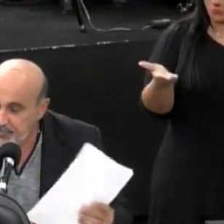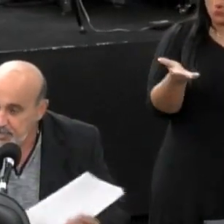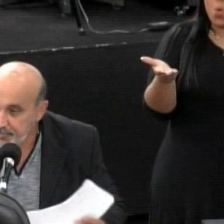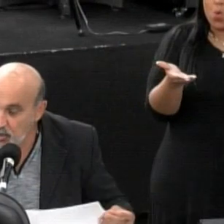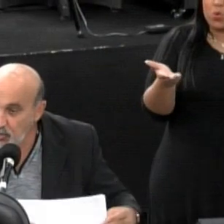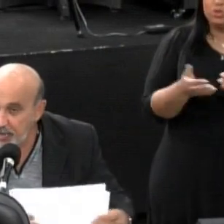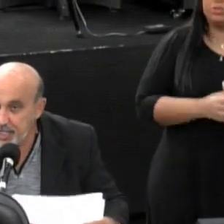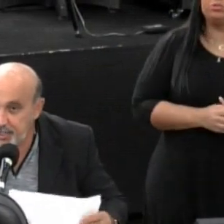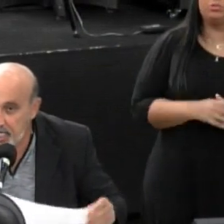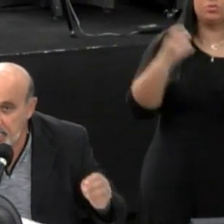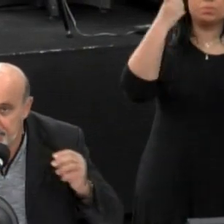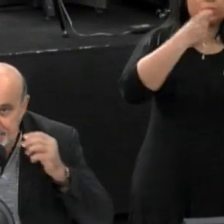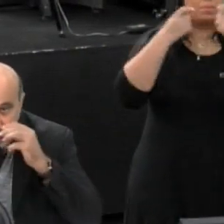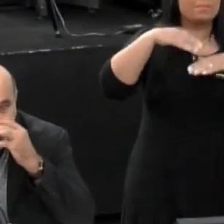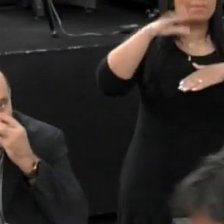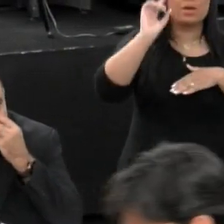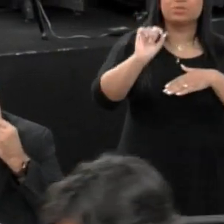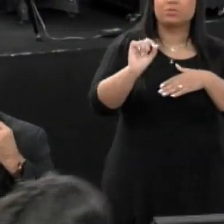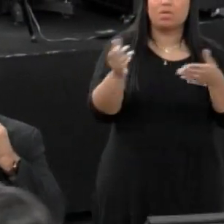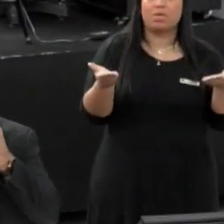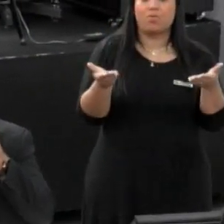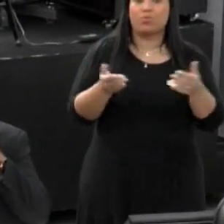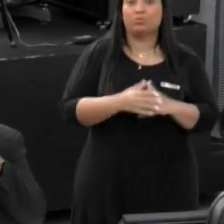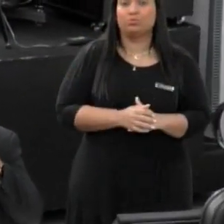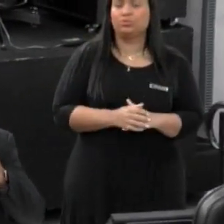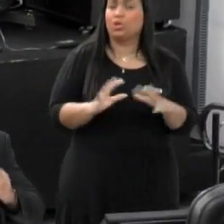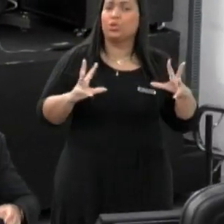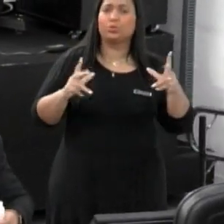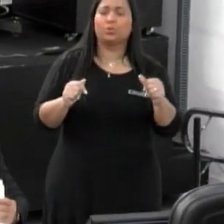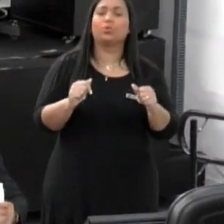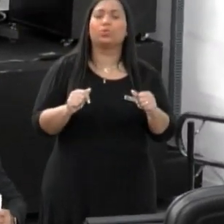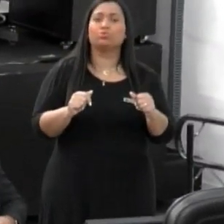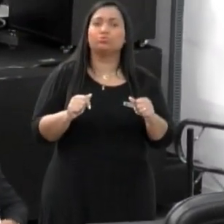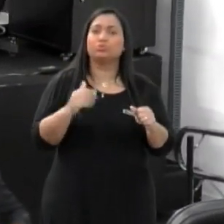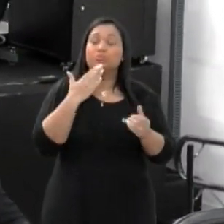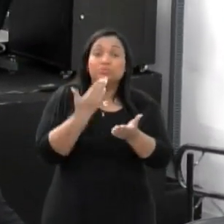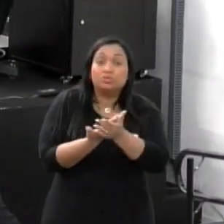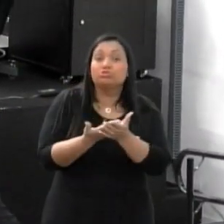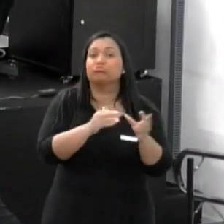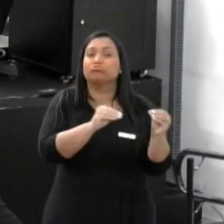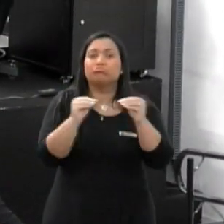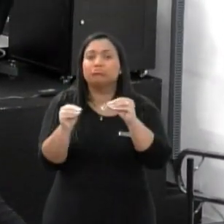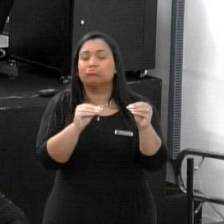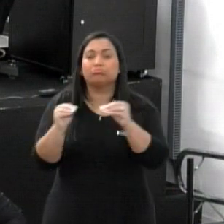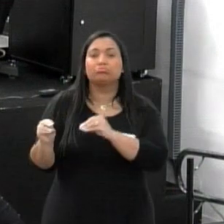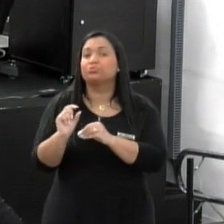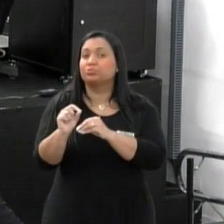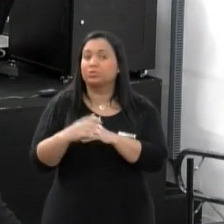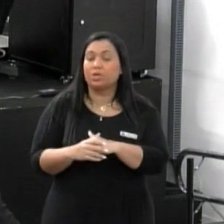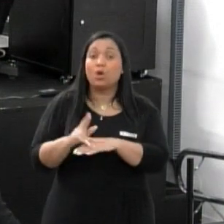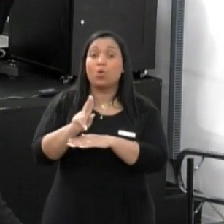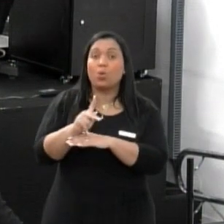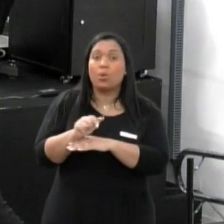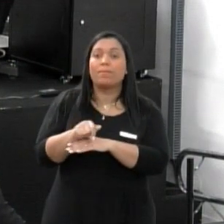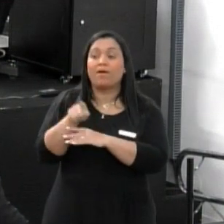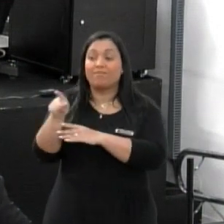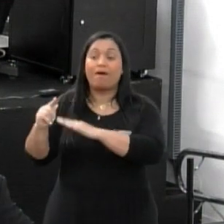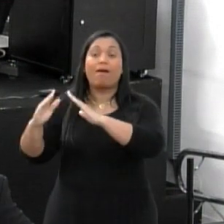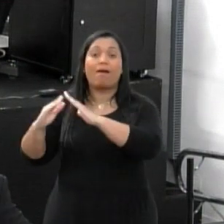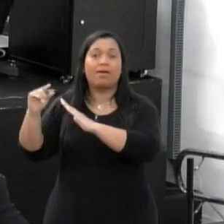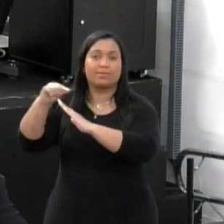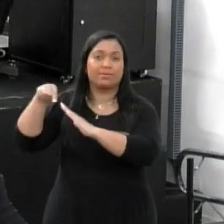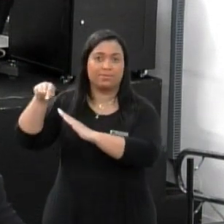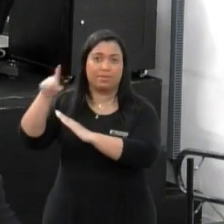né preocupante né Presidente e todos têm demanda de transferência de da Azul para Santa Casa